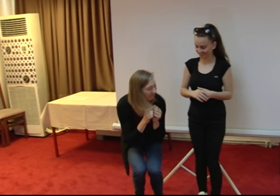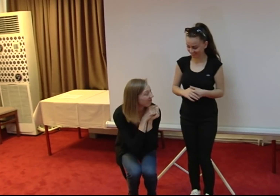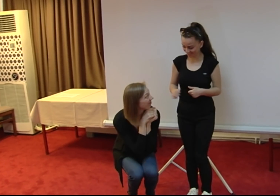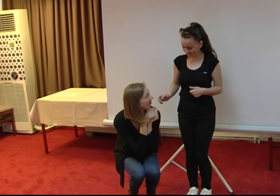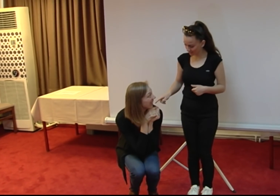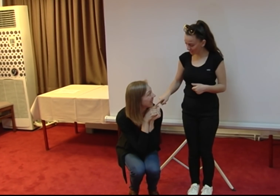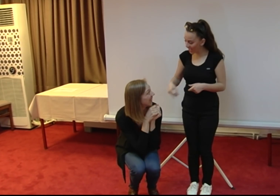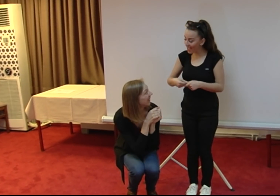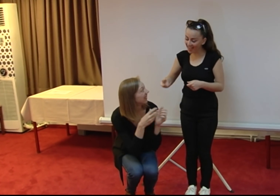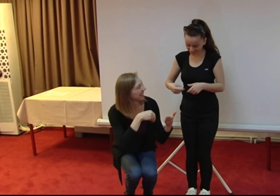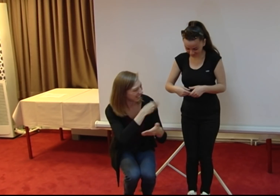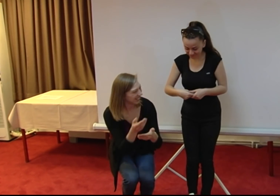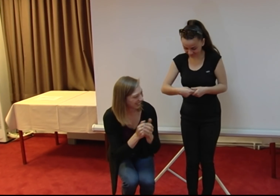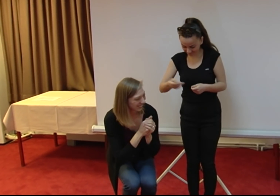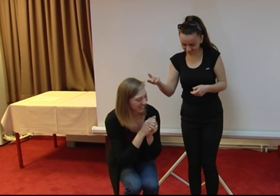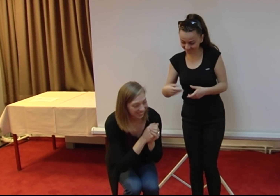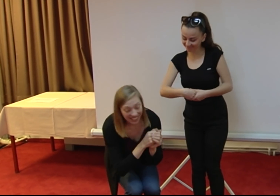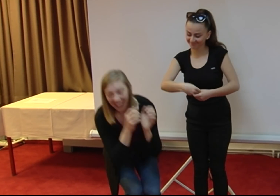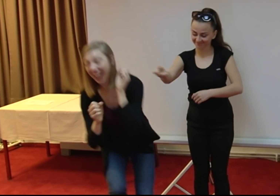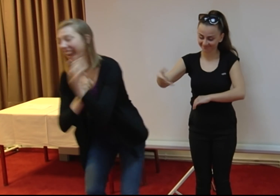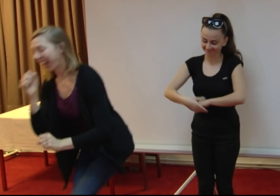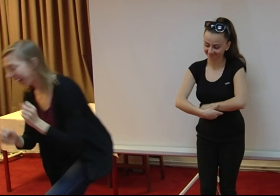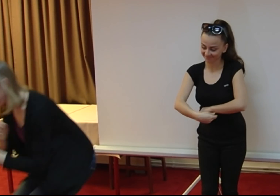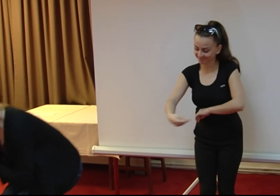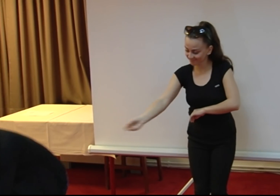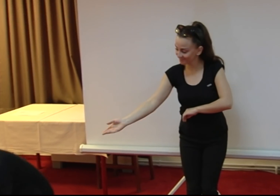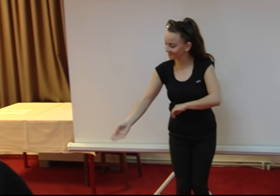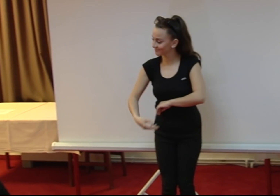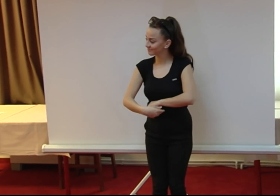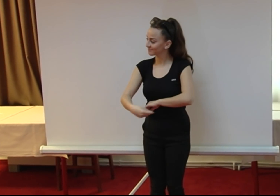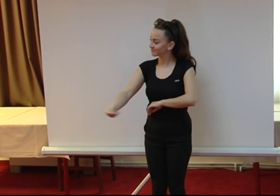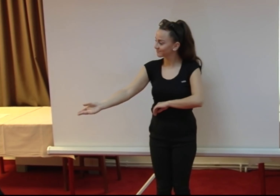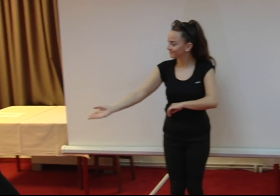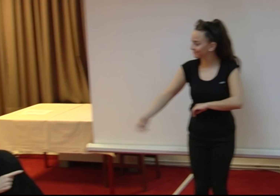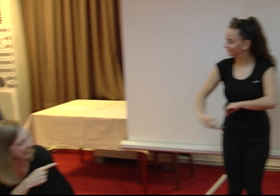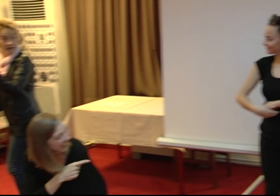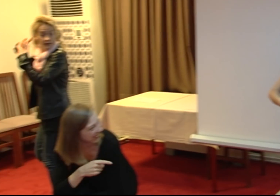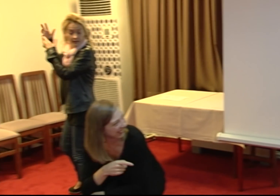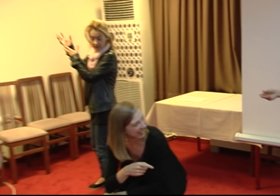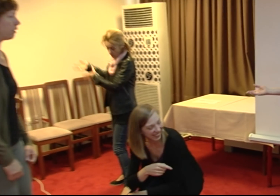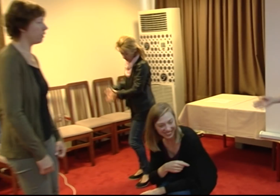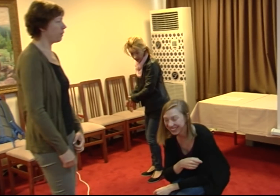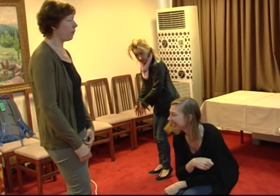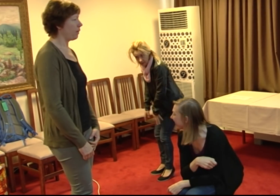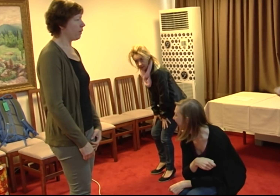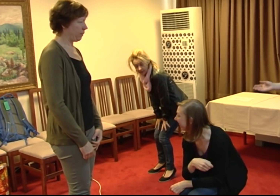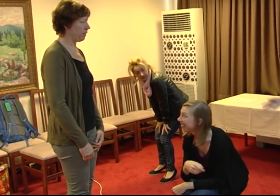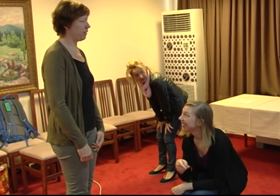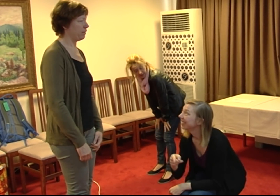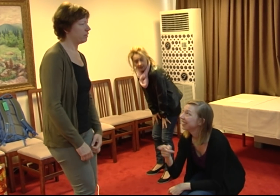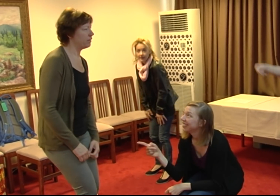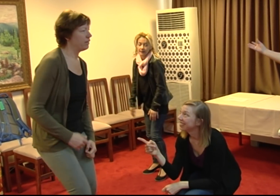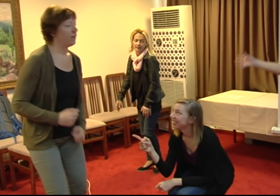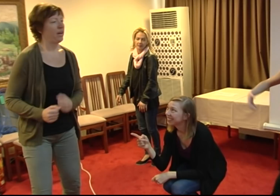на информации од Светото писмо на македонски знаковен јазик. Па така ќе можеме и ние да бидеме удостоени со можноста да го